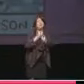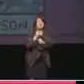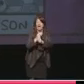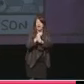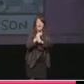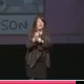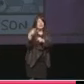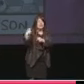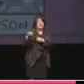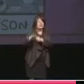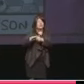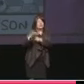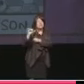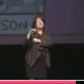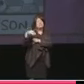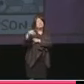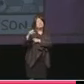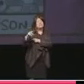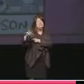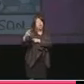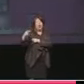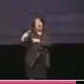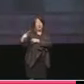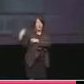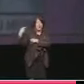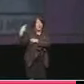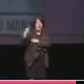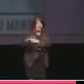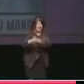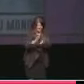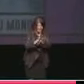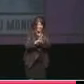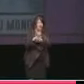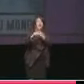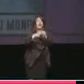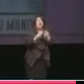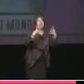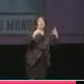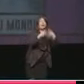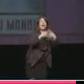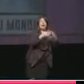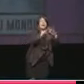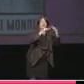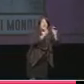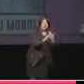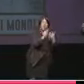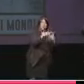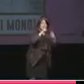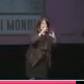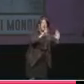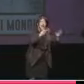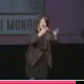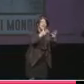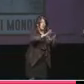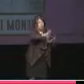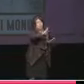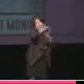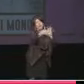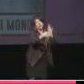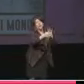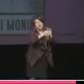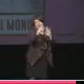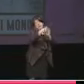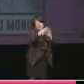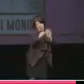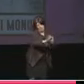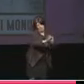e poi anche La Guerra dei Mondi tratta dal romanzo di H.G. Wells sarà come dire un altro evento cinematografico letterario